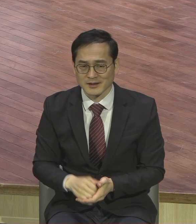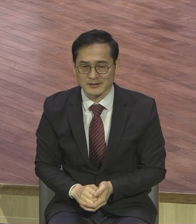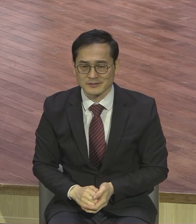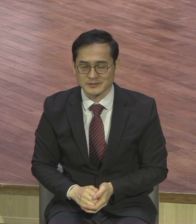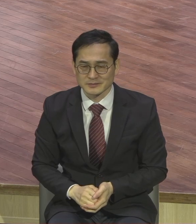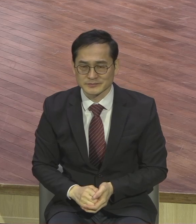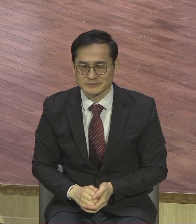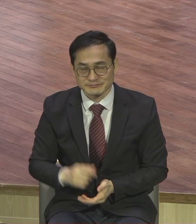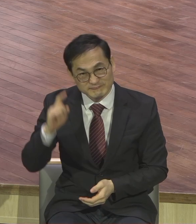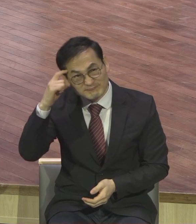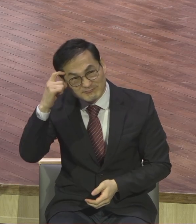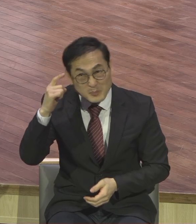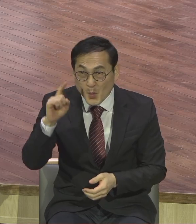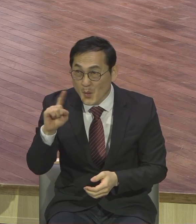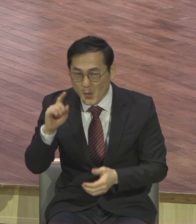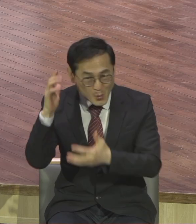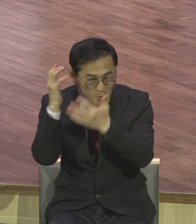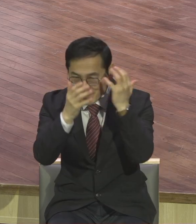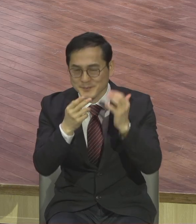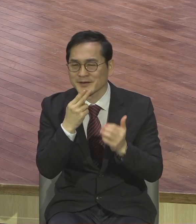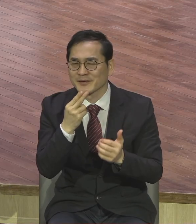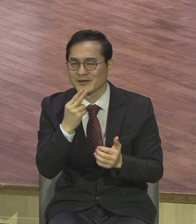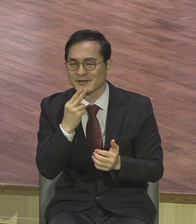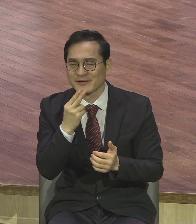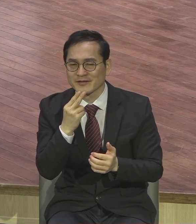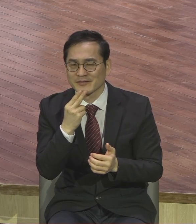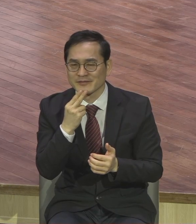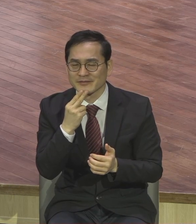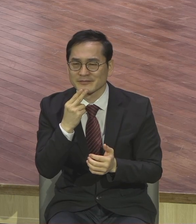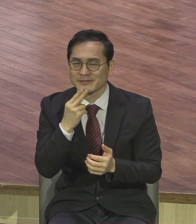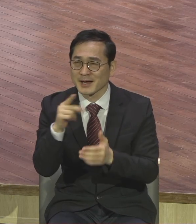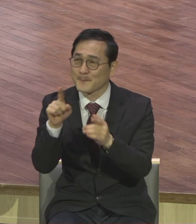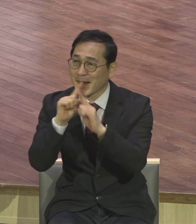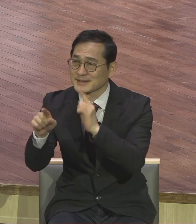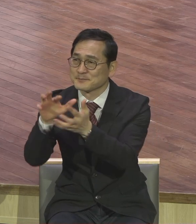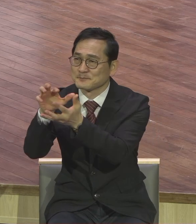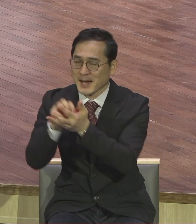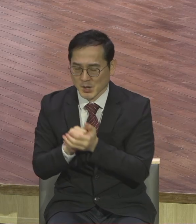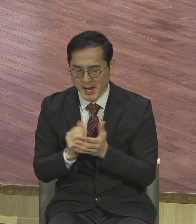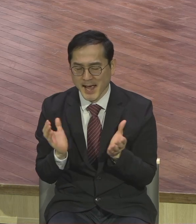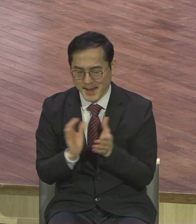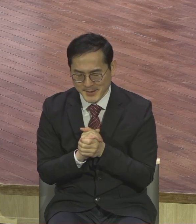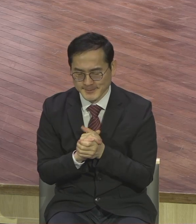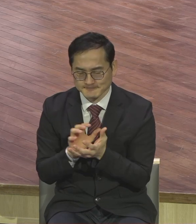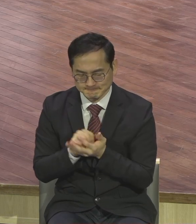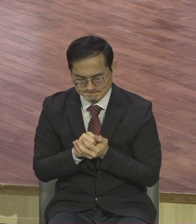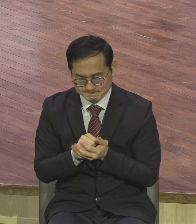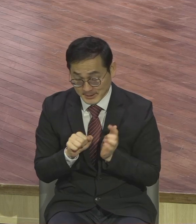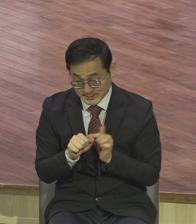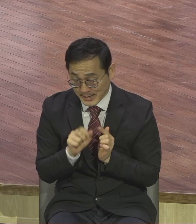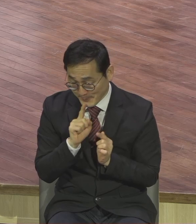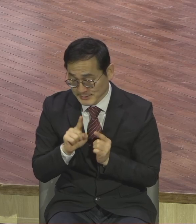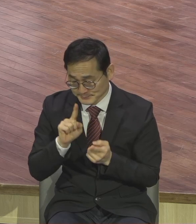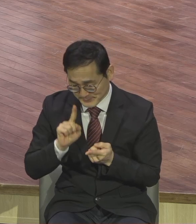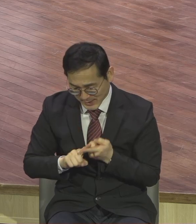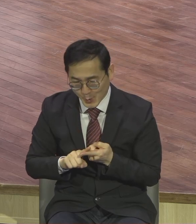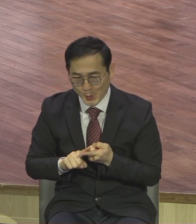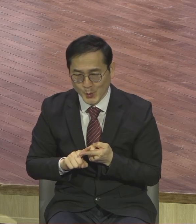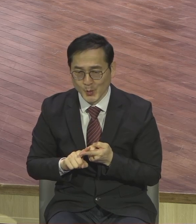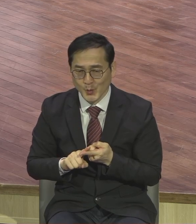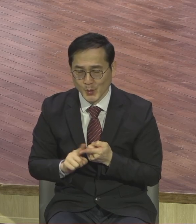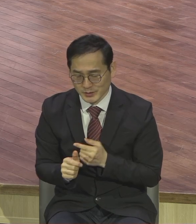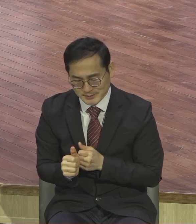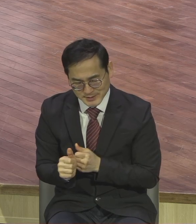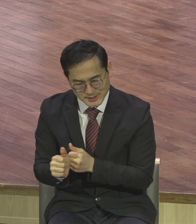없습니다. 신앙생활은 그냥 하나님 말씀 떨어지면 그 말씀이 내 귀에 들리면 그 말씀 받고 다른